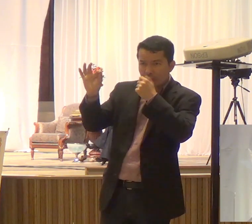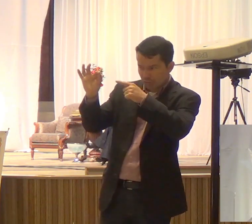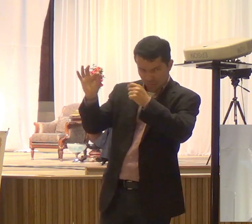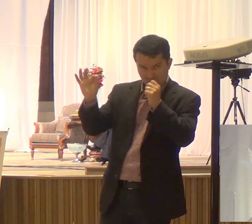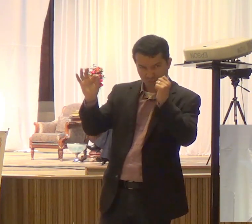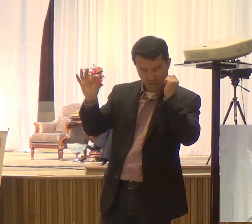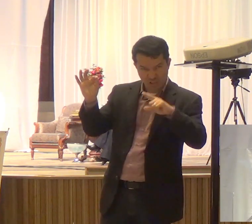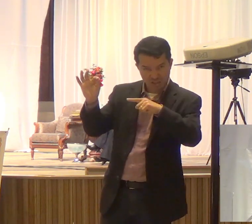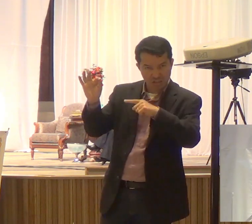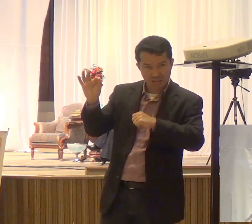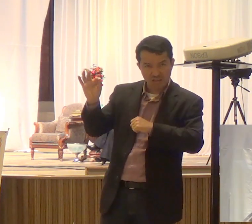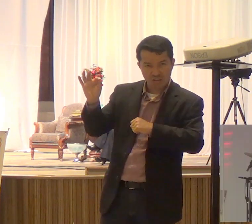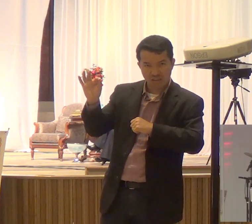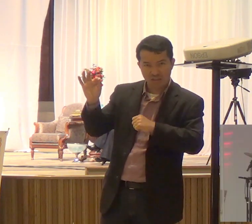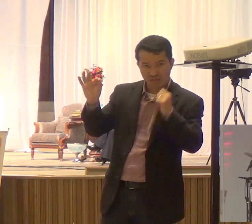agora?